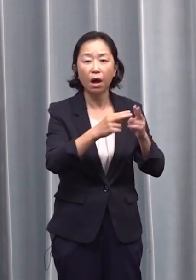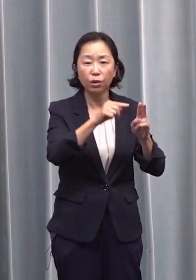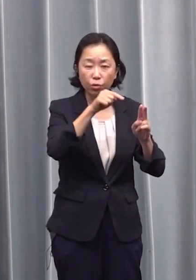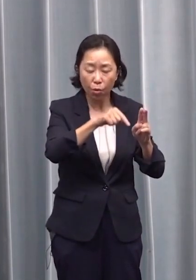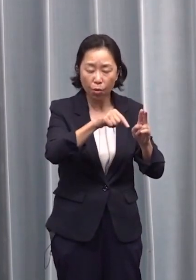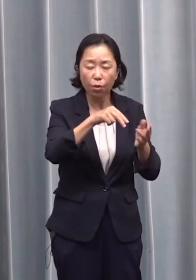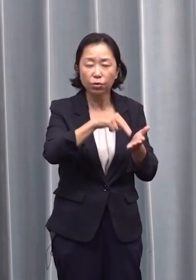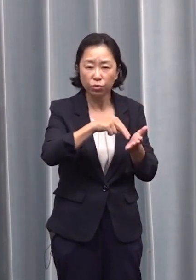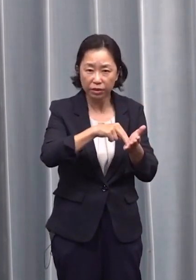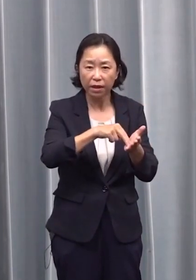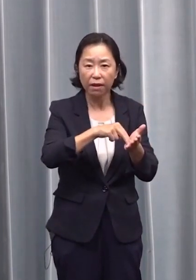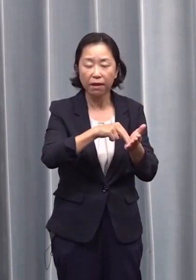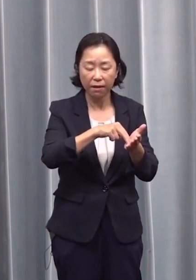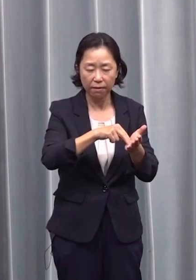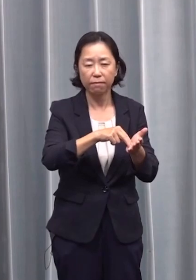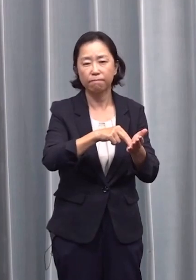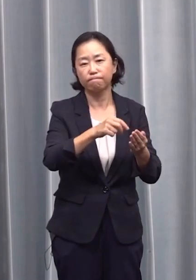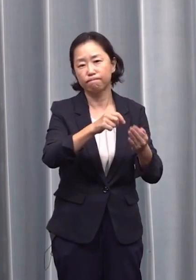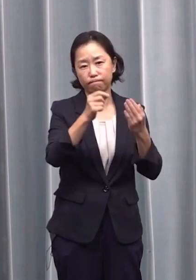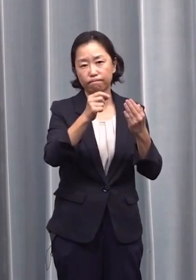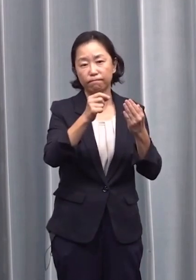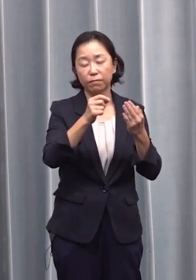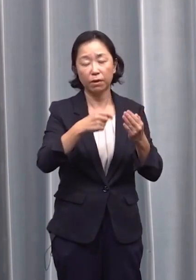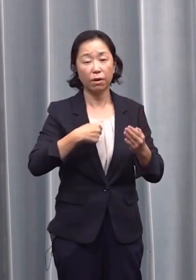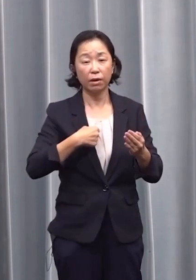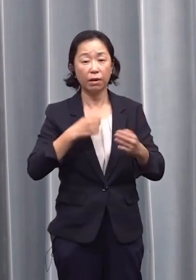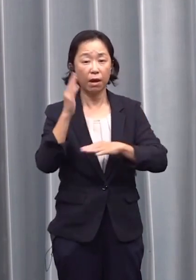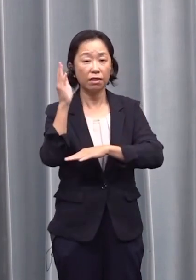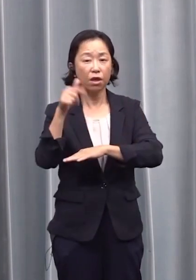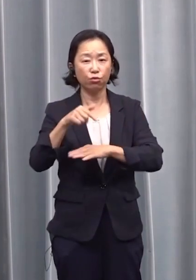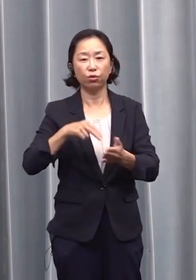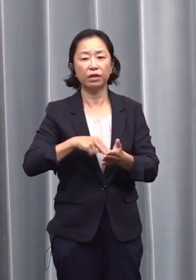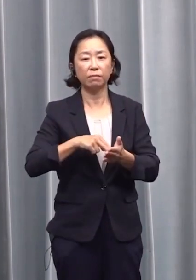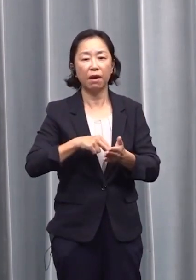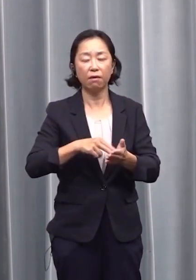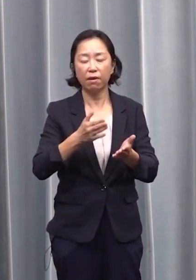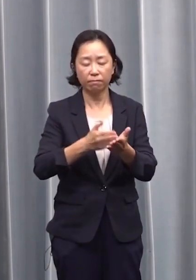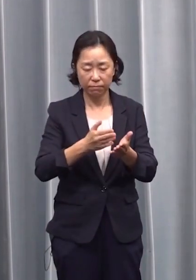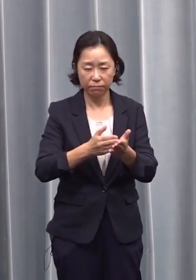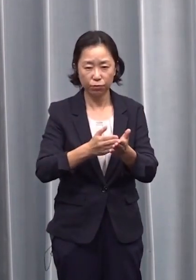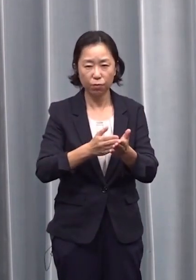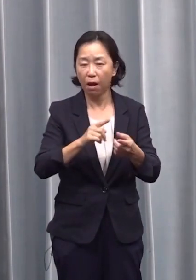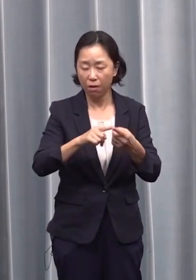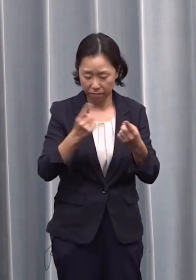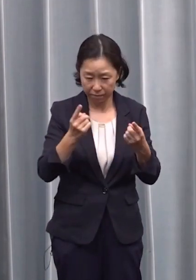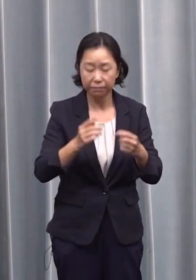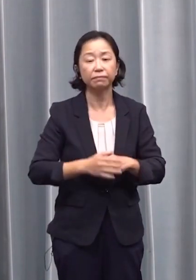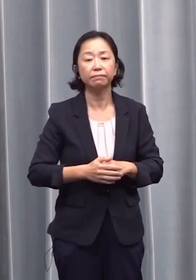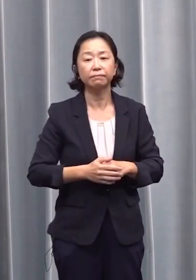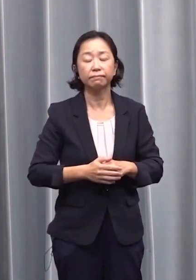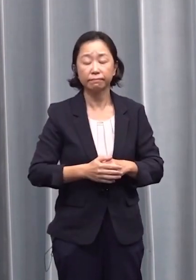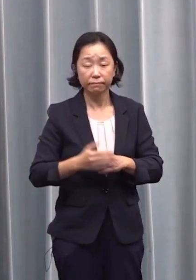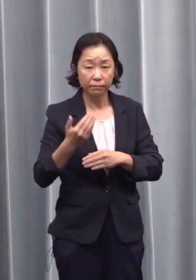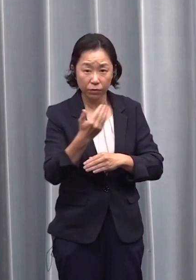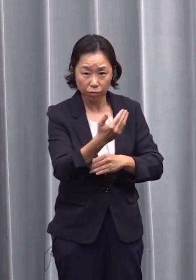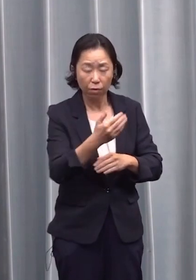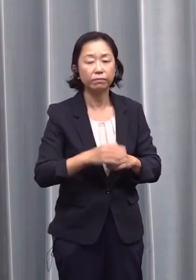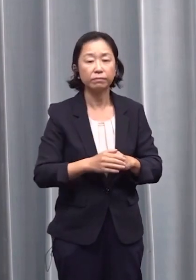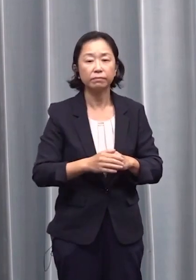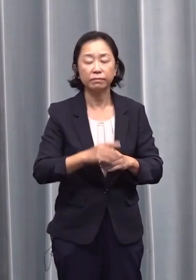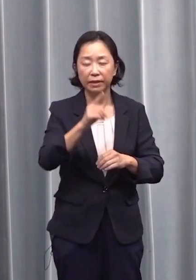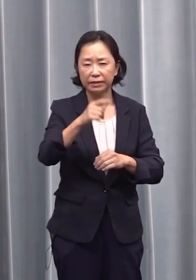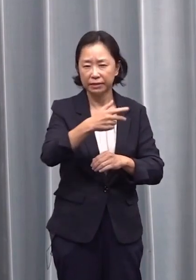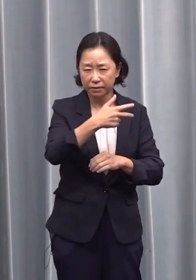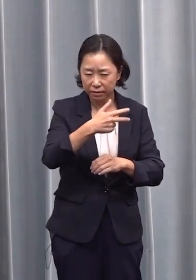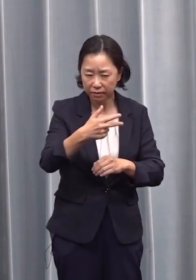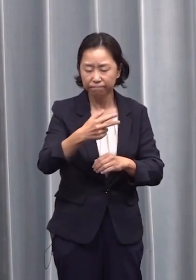政府として発言することは控えさせていただきたいと思います。 はい、関連で。まあ、そうしますと今回のこの人事、まあ、女性問題含めてですね、